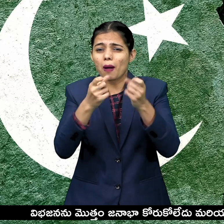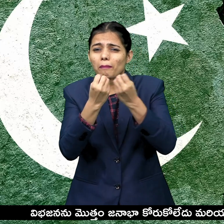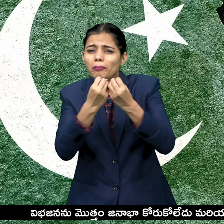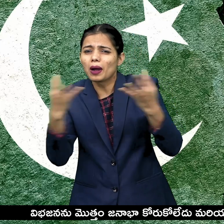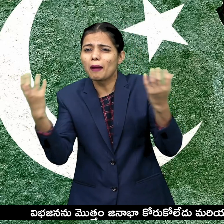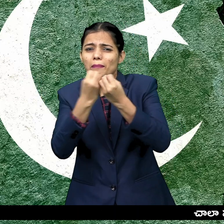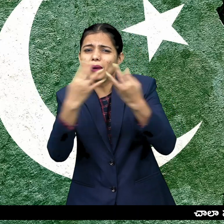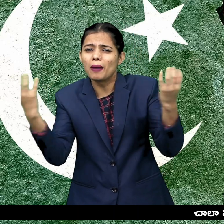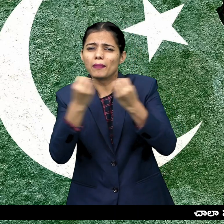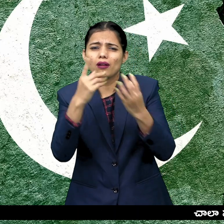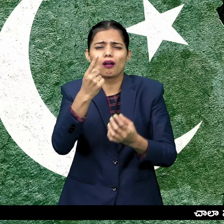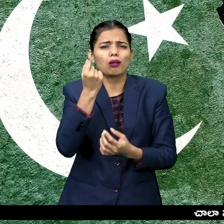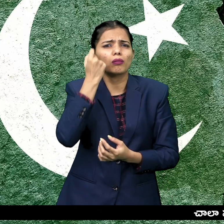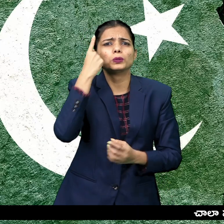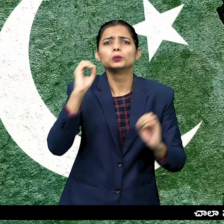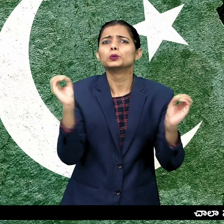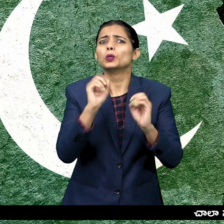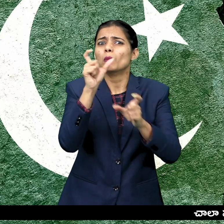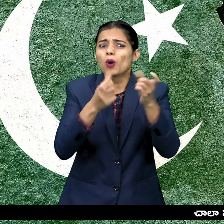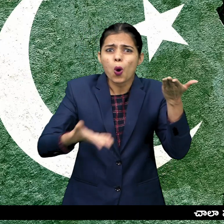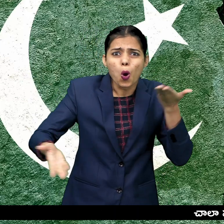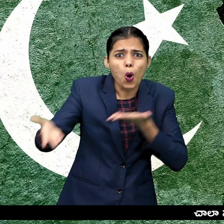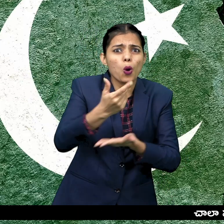వచ్చిందో చాలామందికి అర్థం కాలేదు.